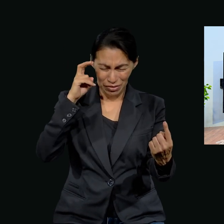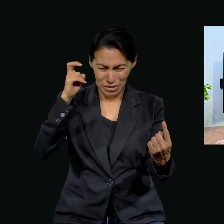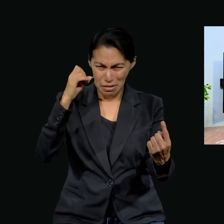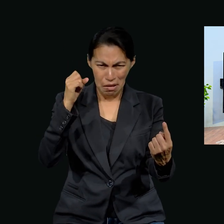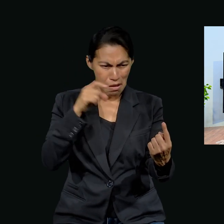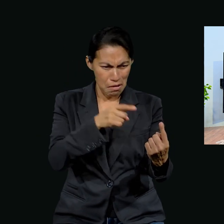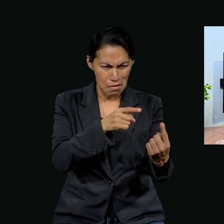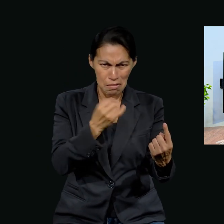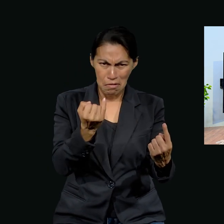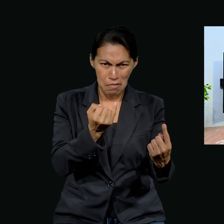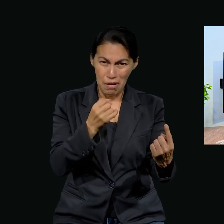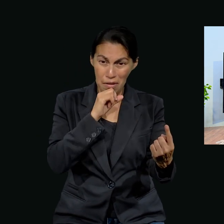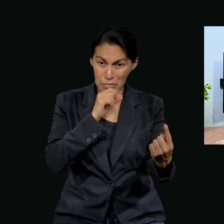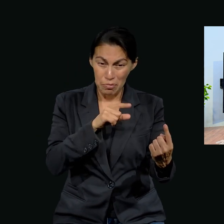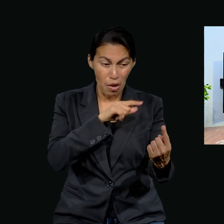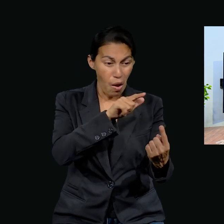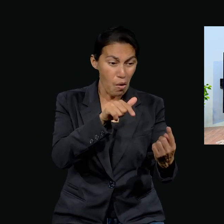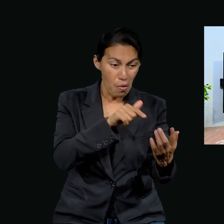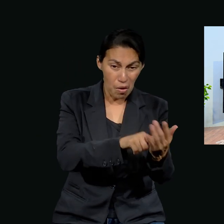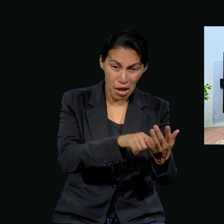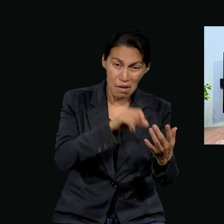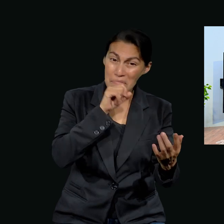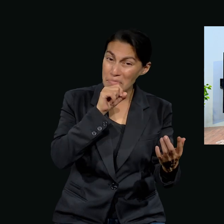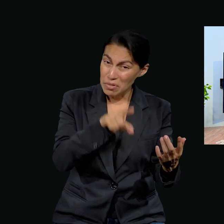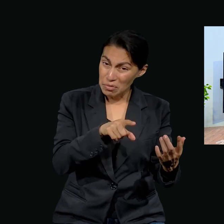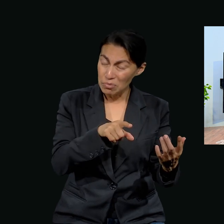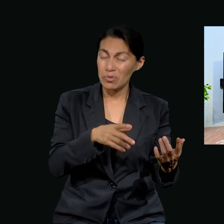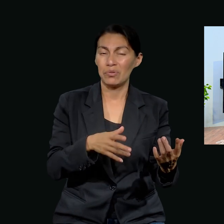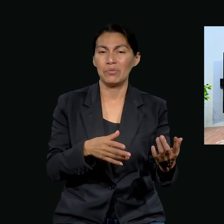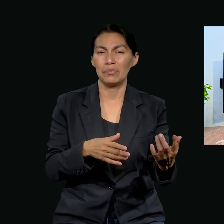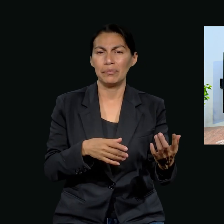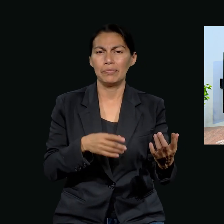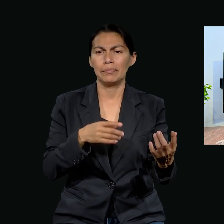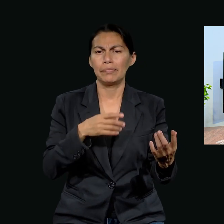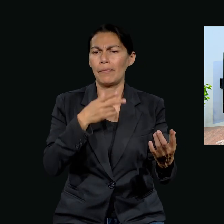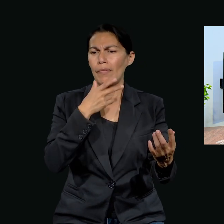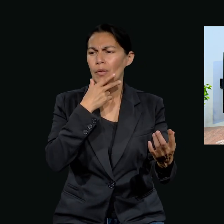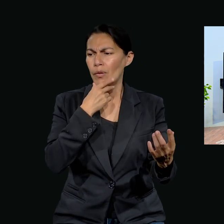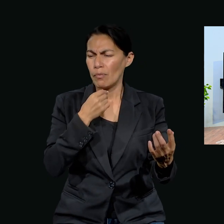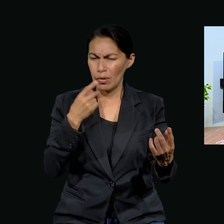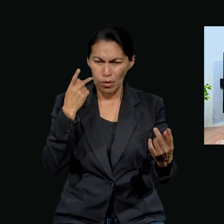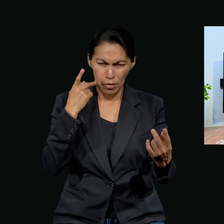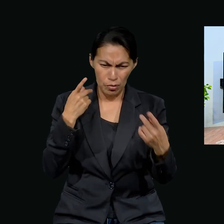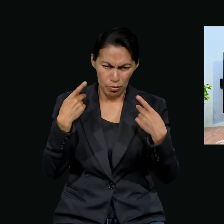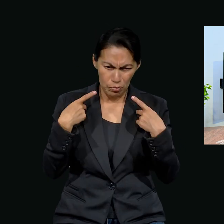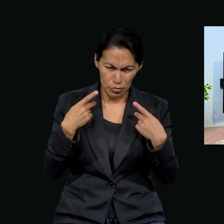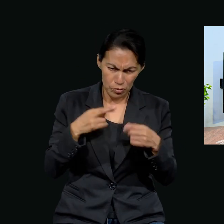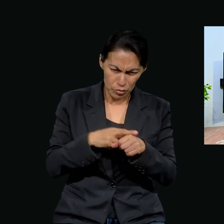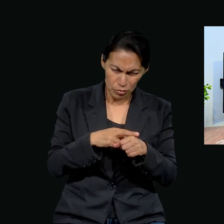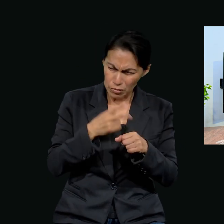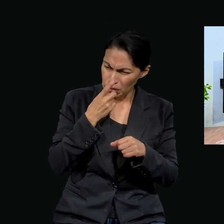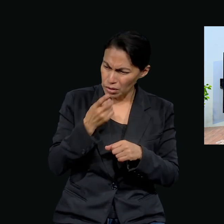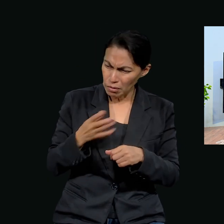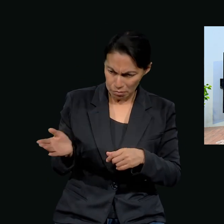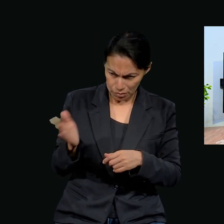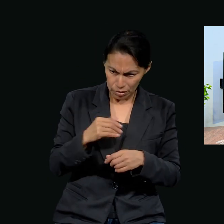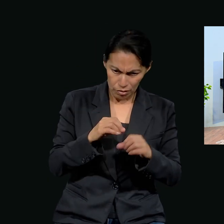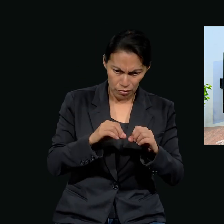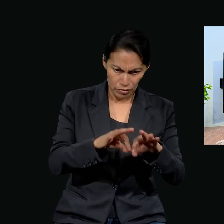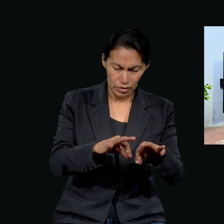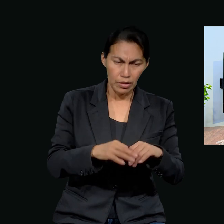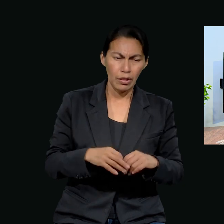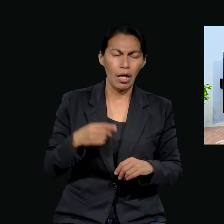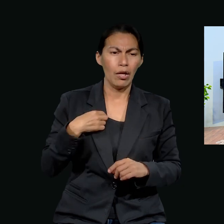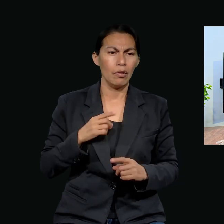maravilloso. Y entonces, entonces él me dice, pase a mi oficina. Yo a todas esas esperaba encontrarme con